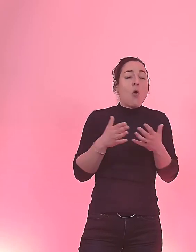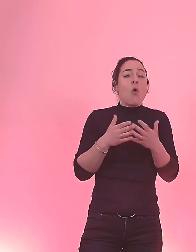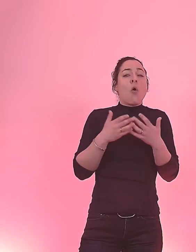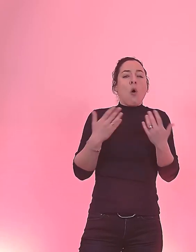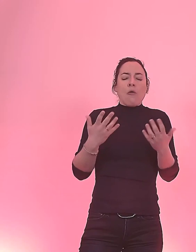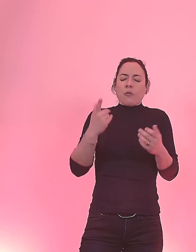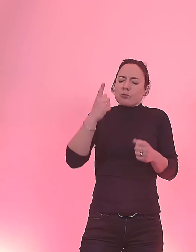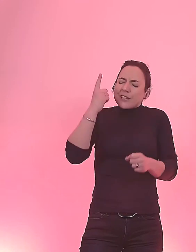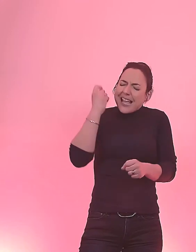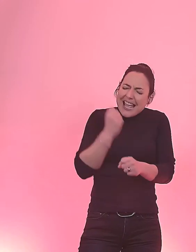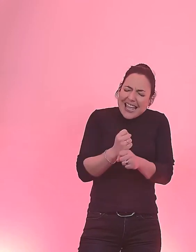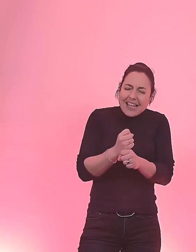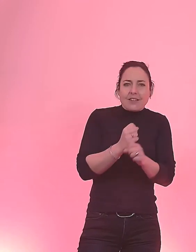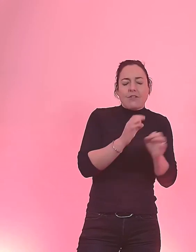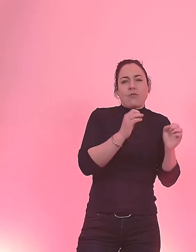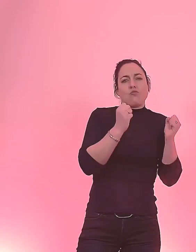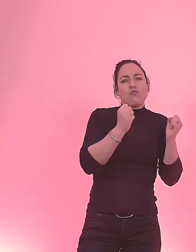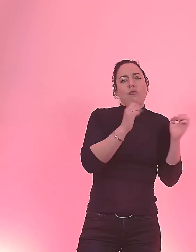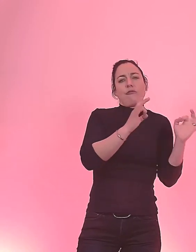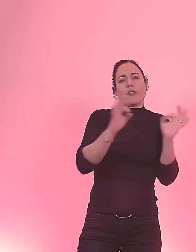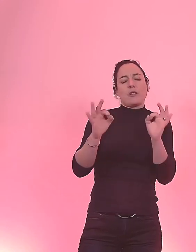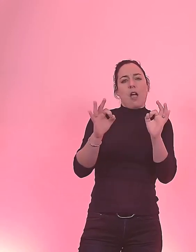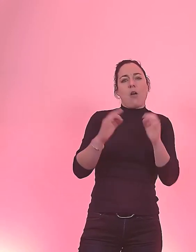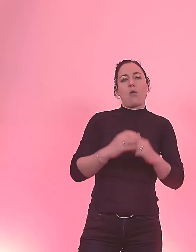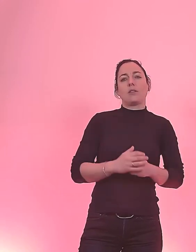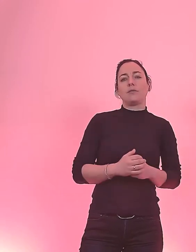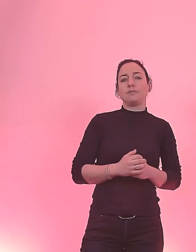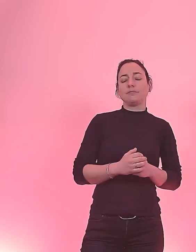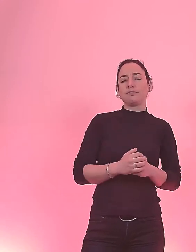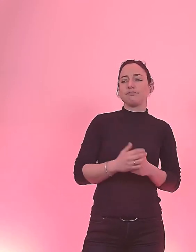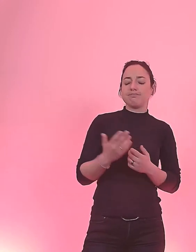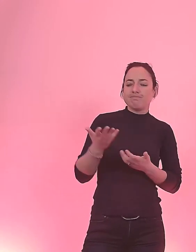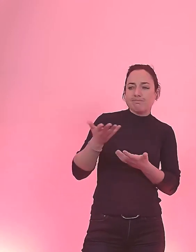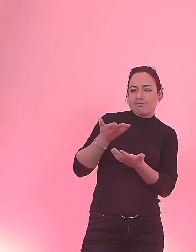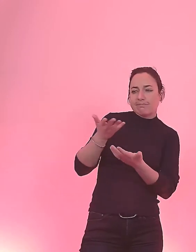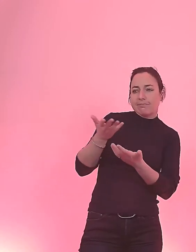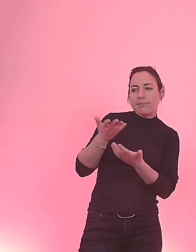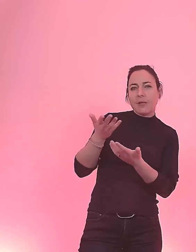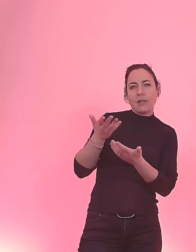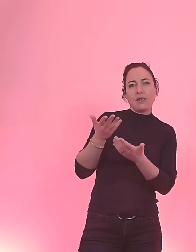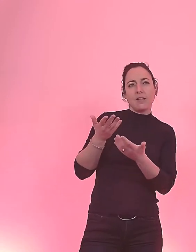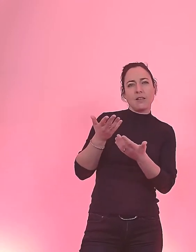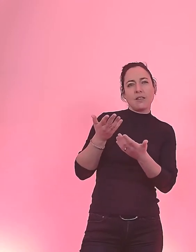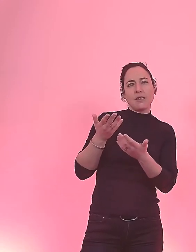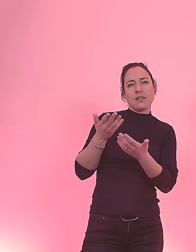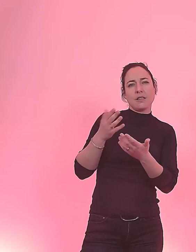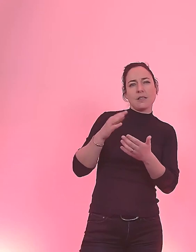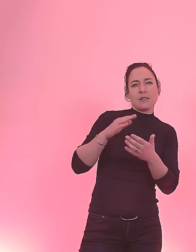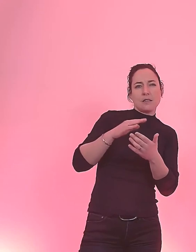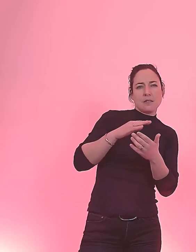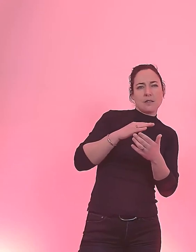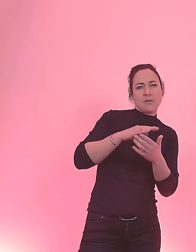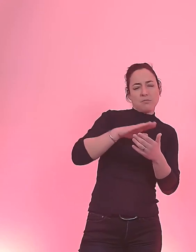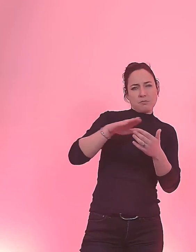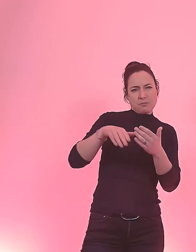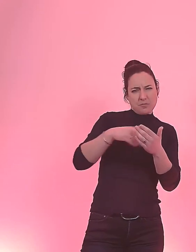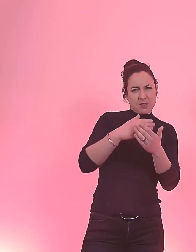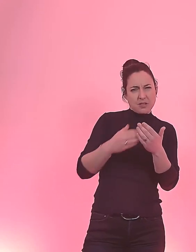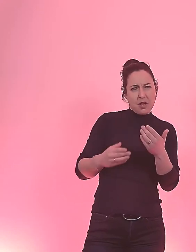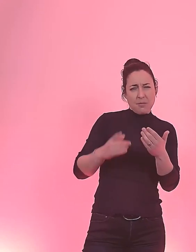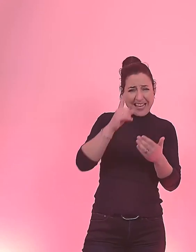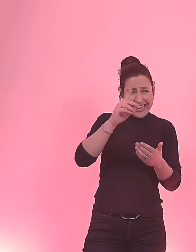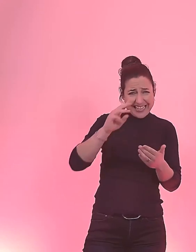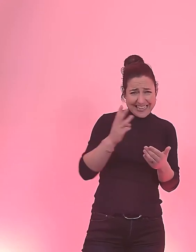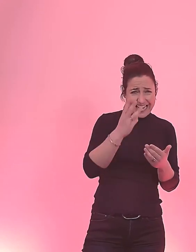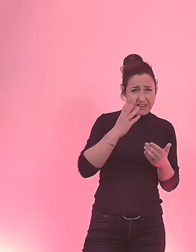vertrouwen en als er over hoezeer de psalmen ons voor gaan een derde van de heb dat hele aanbiddings boek een